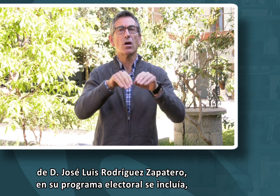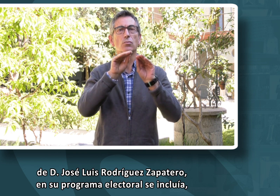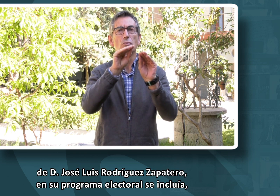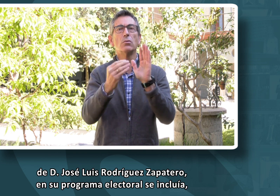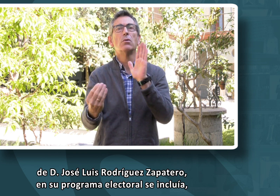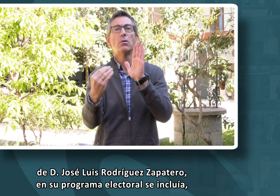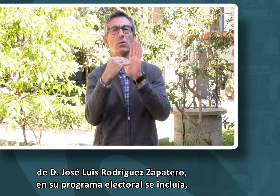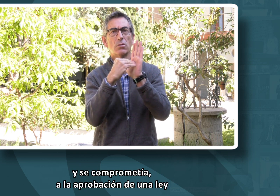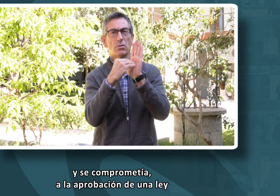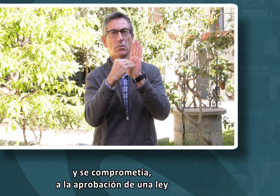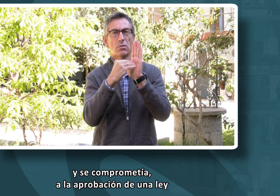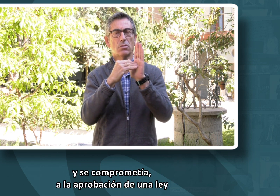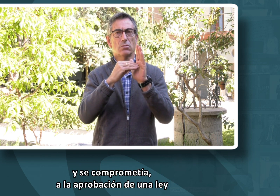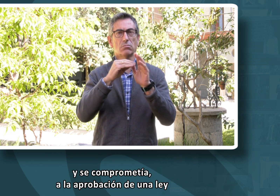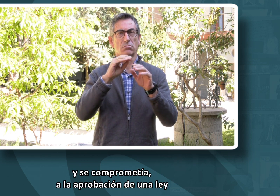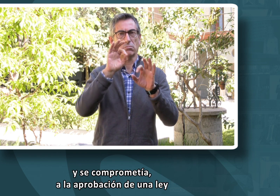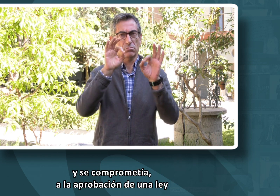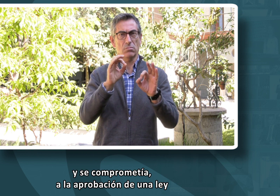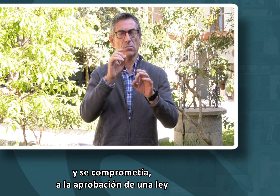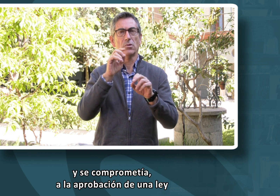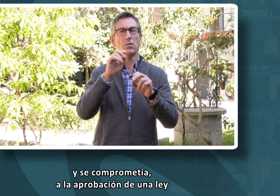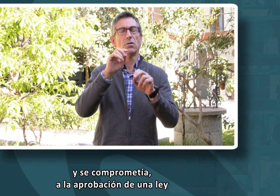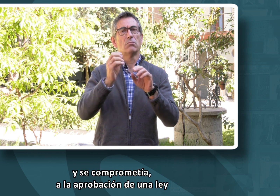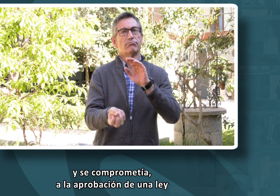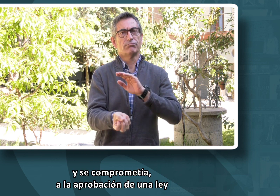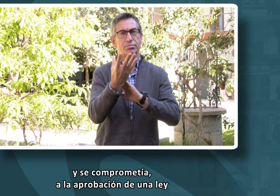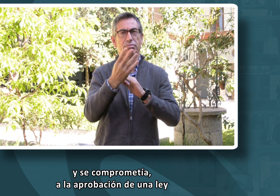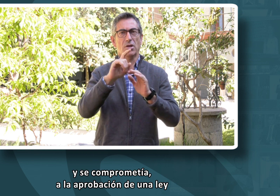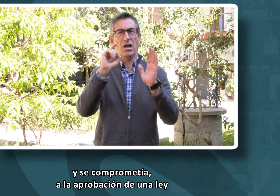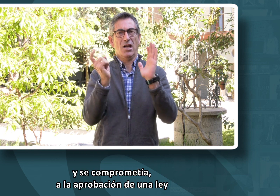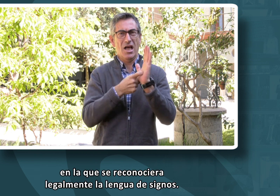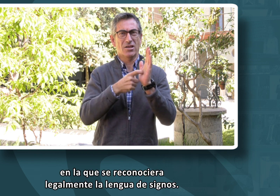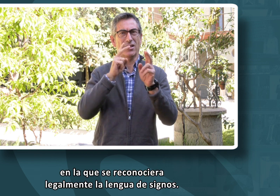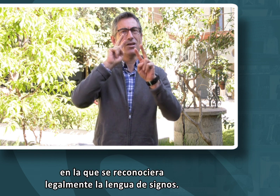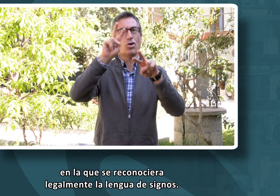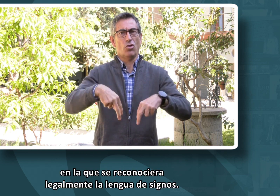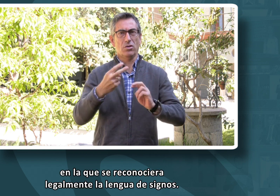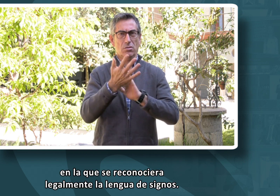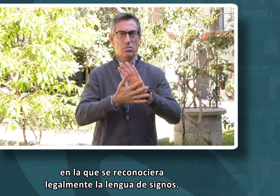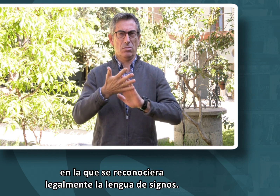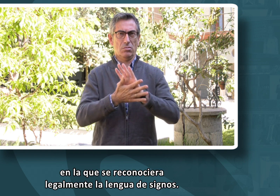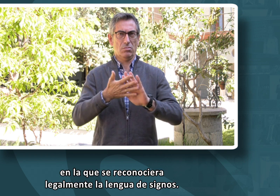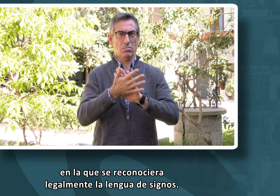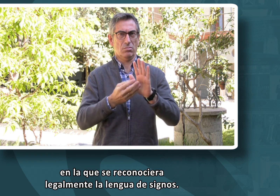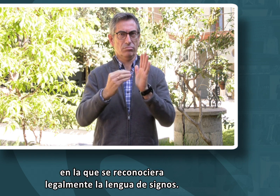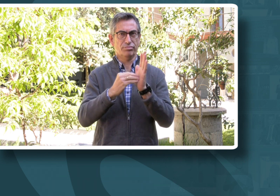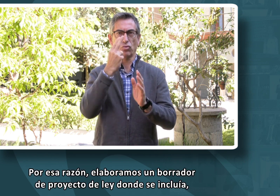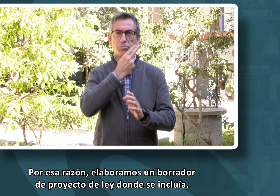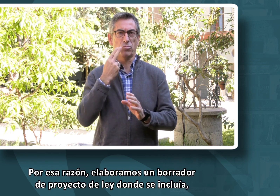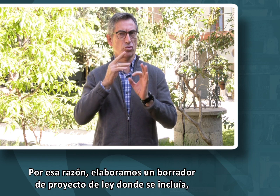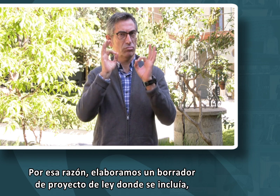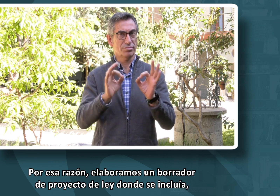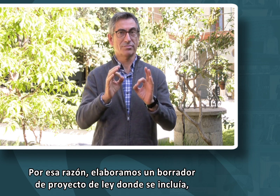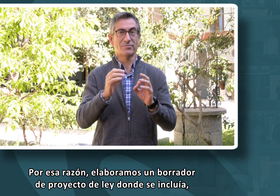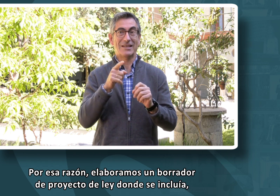programa electoral se incluía y se comprometía a la aprobación de una ley en la que se reconociera legalmente